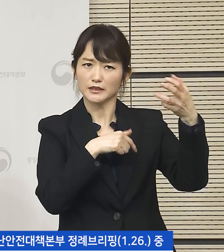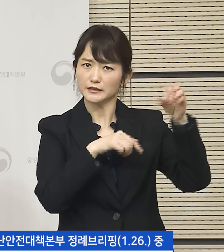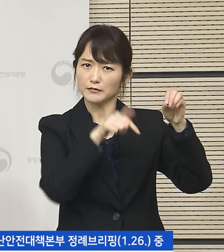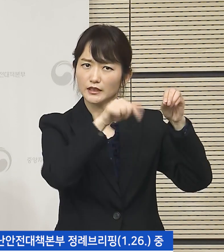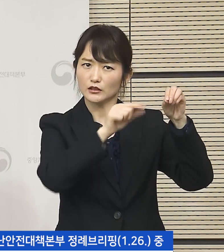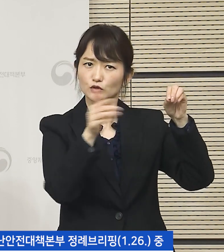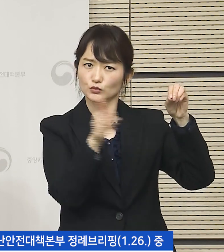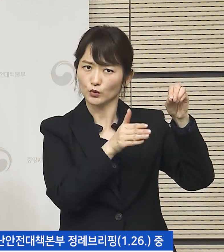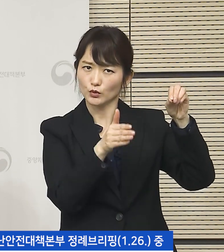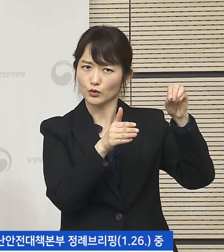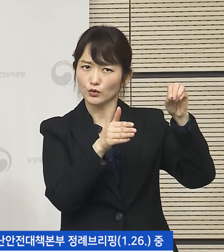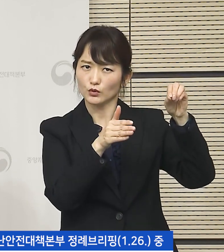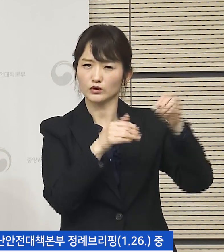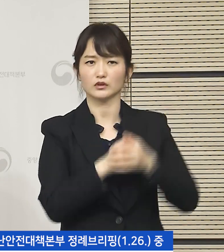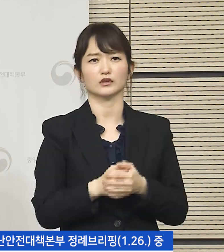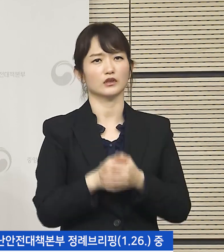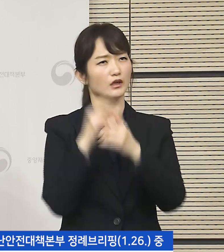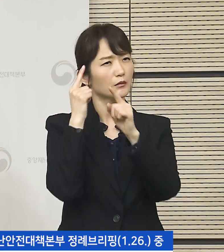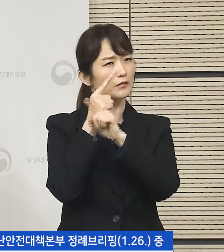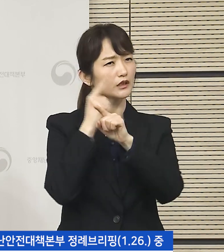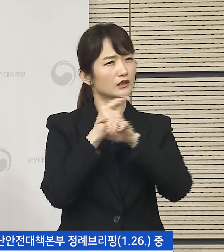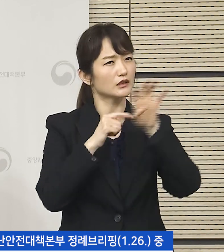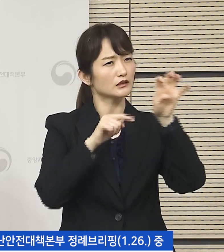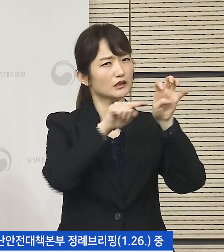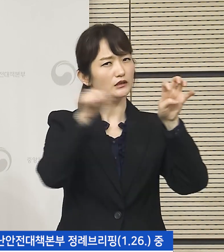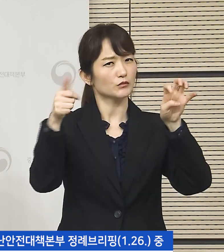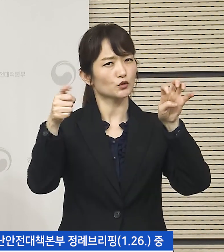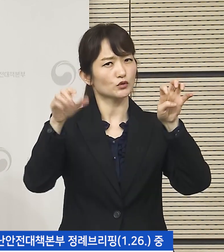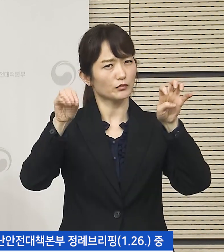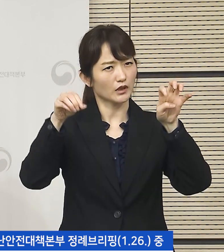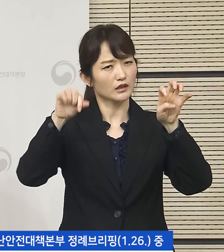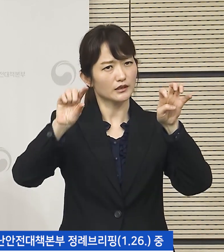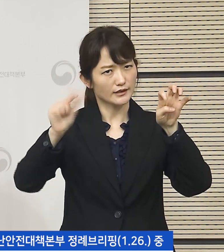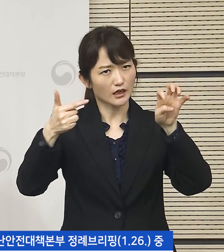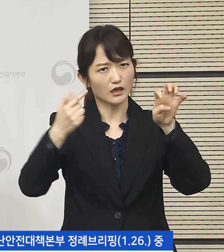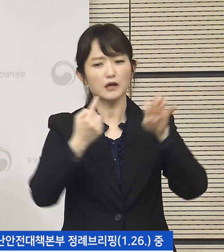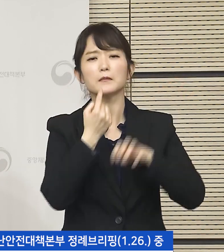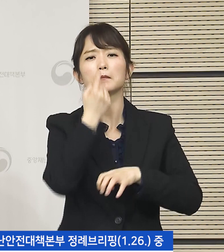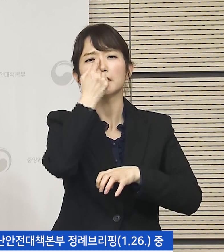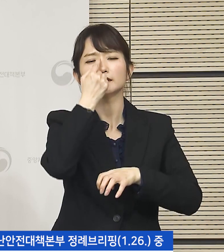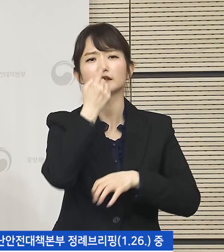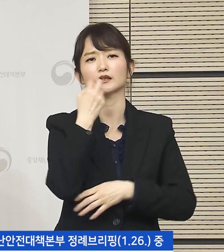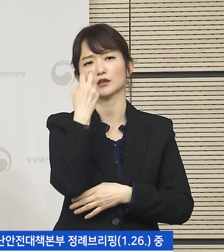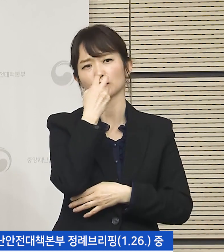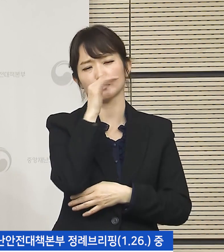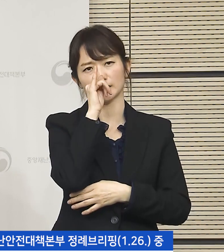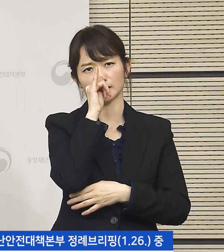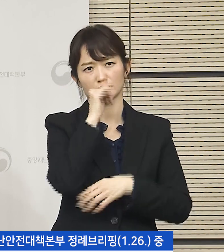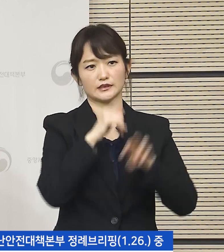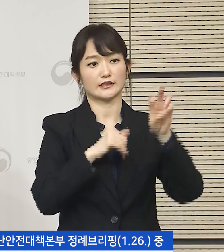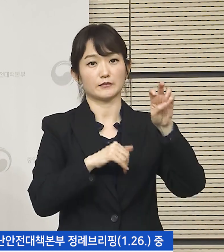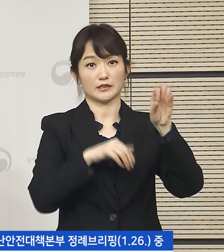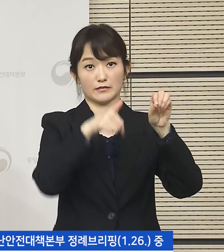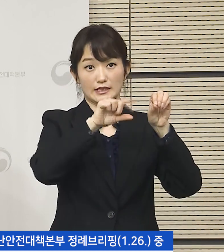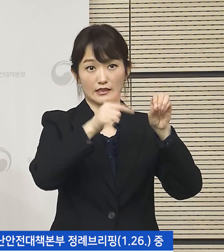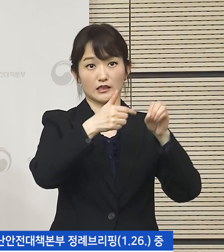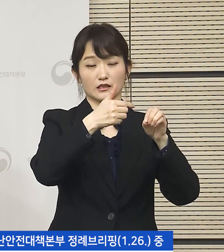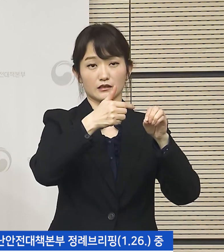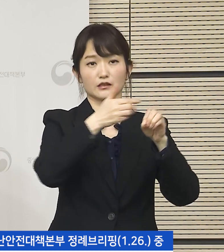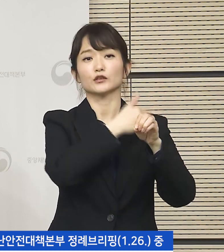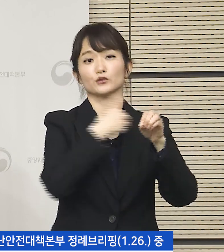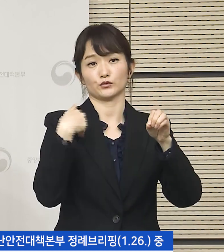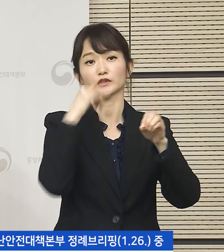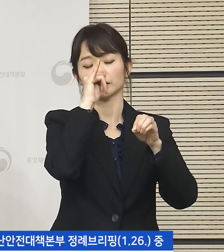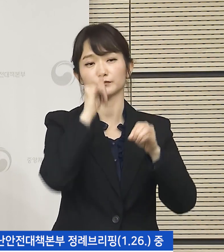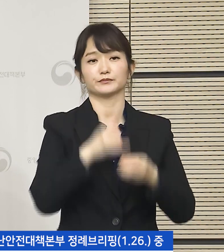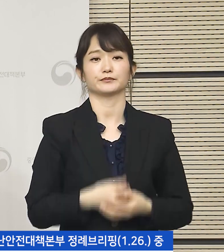80만 건 내외이며 아직은 매일 40에서 50만 건 정도 PCR 검사가 실시되고 있어 30만 건